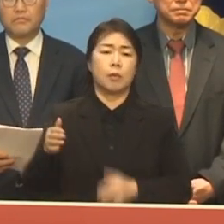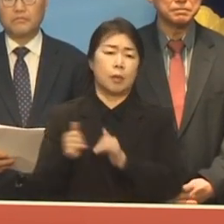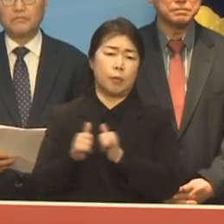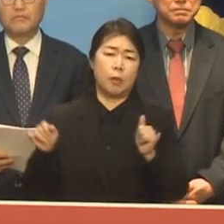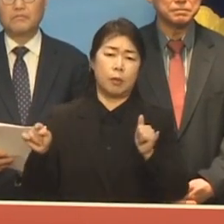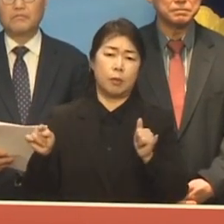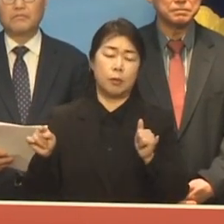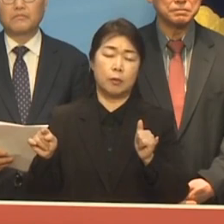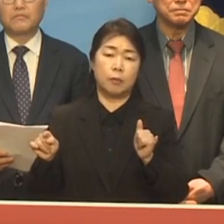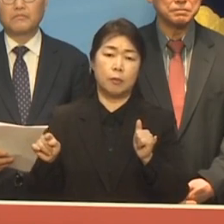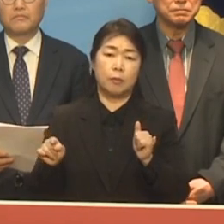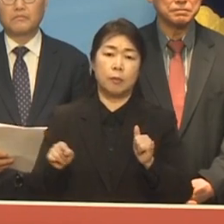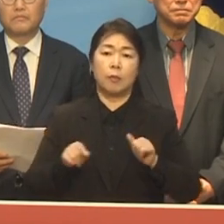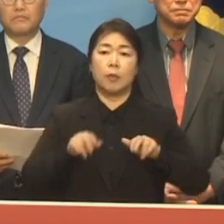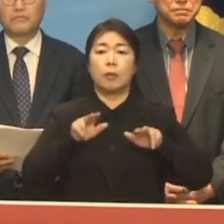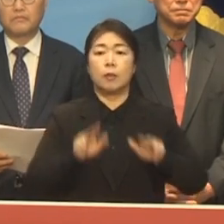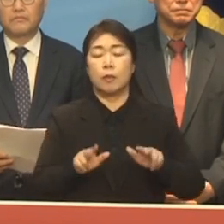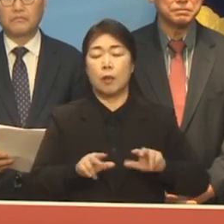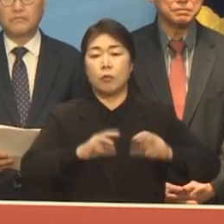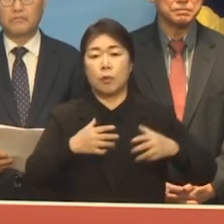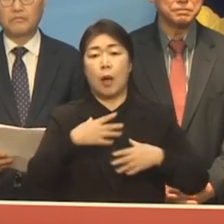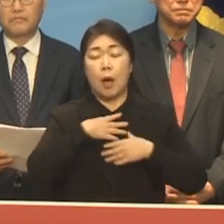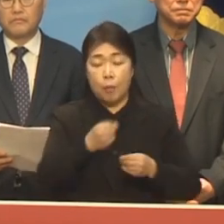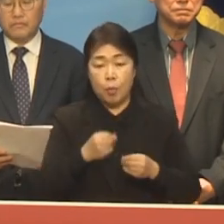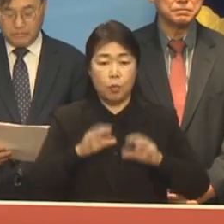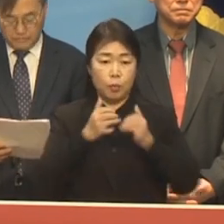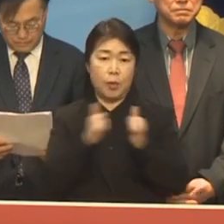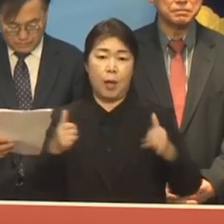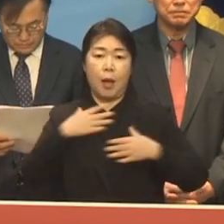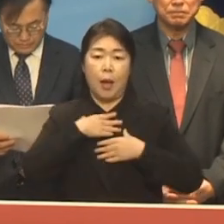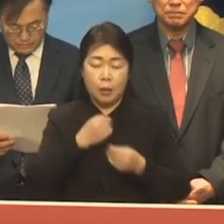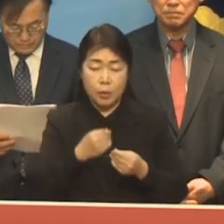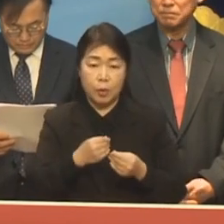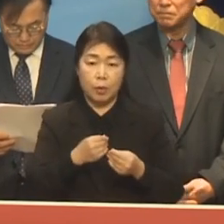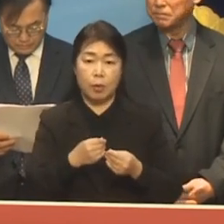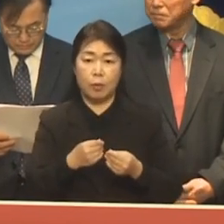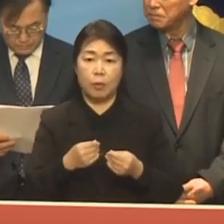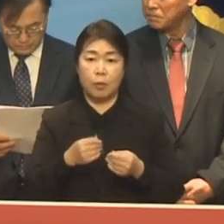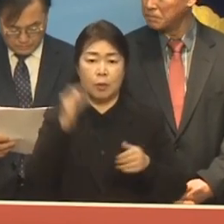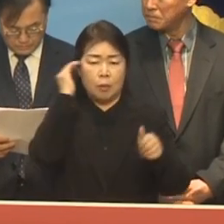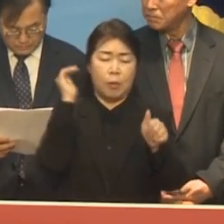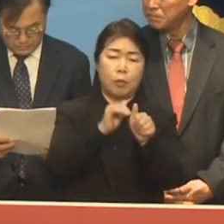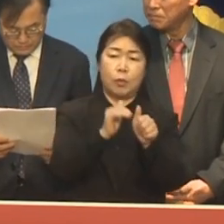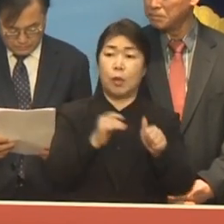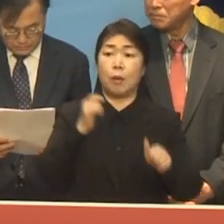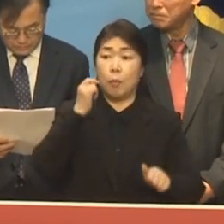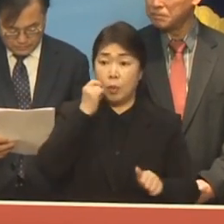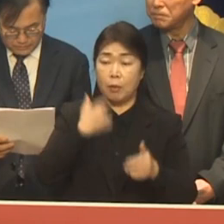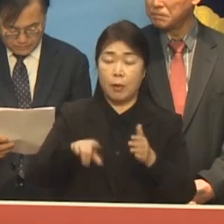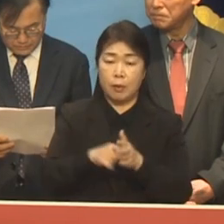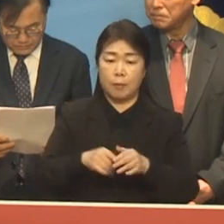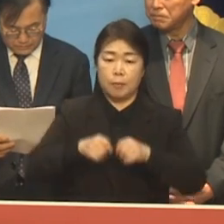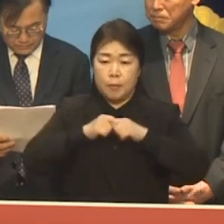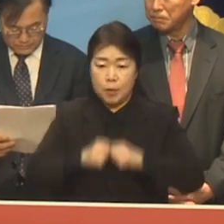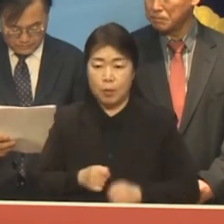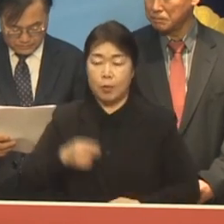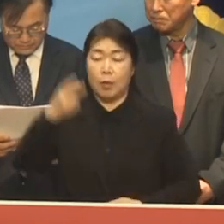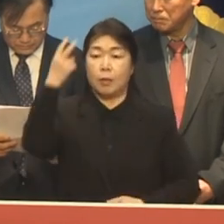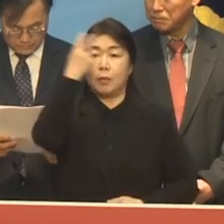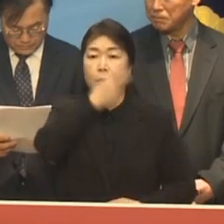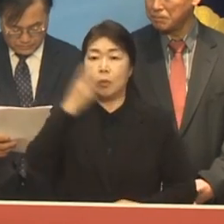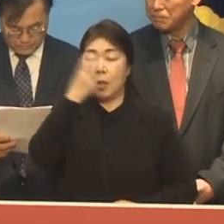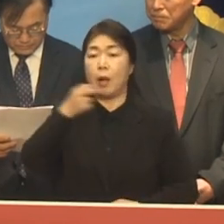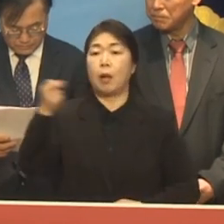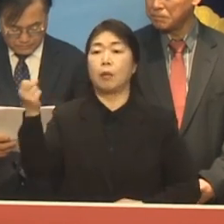이상 국가 안보와 국민의 안전을 방해하지 못하도록 철저한 조사와 처벌